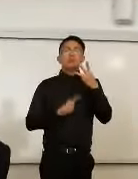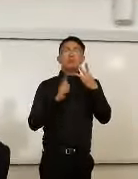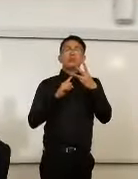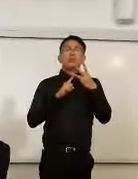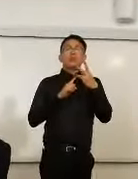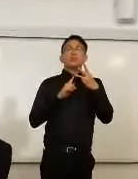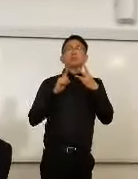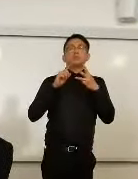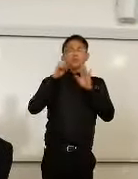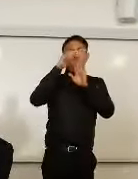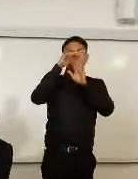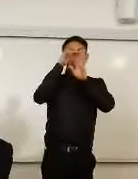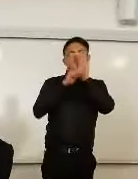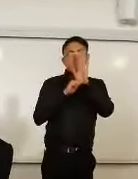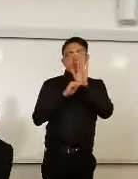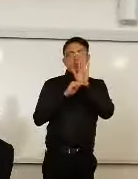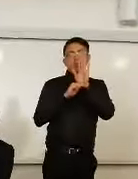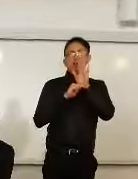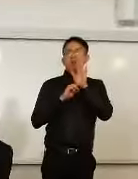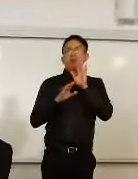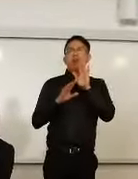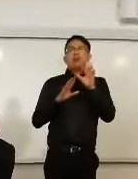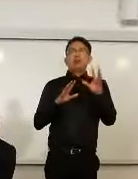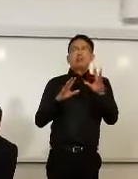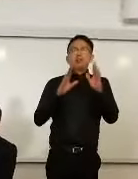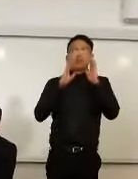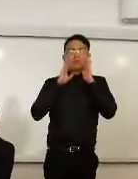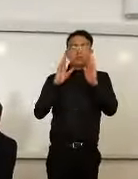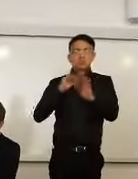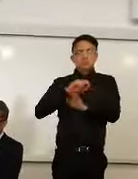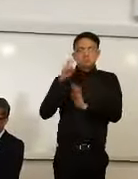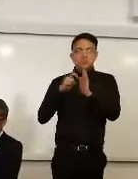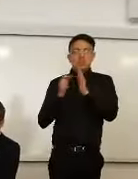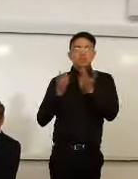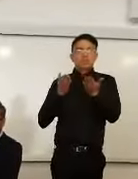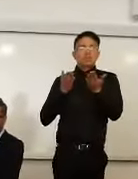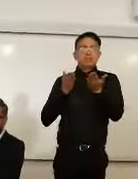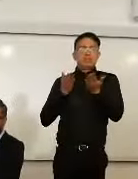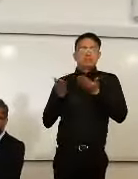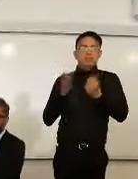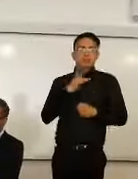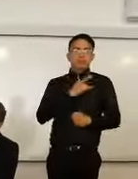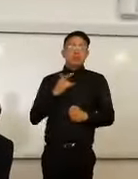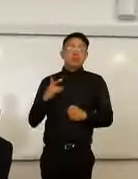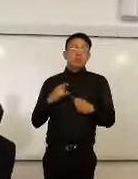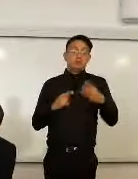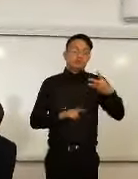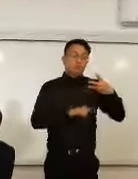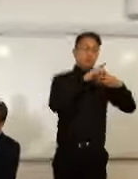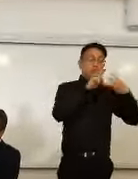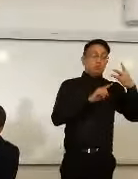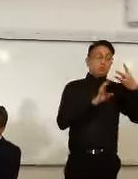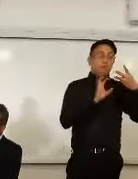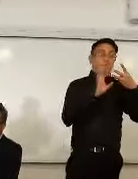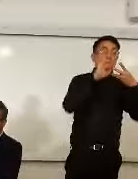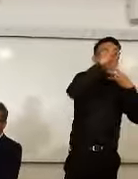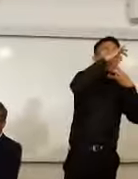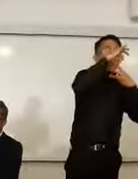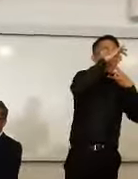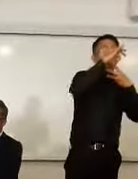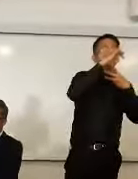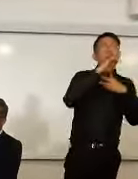y la Política de Atención Integral en Salud, que les estoy hablando. Estoy pensando en el marco de salud, pero si